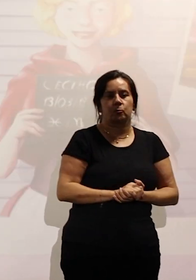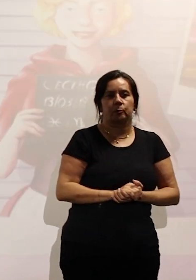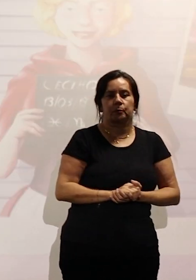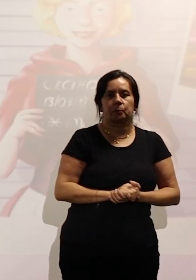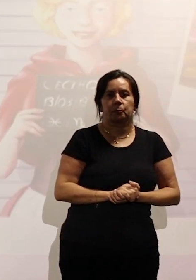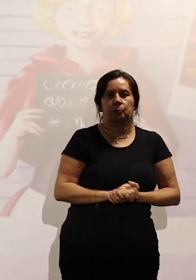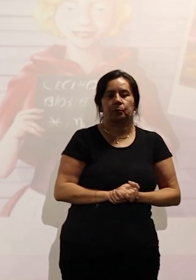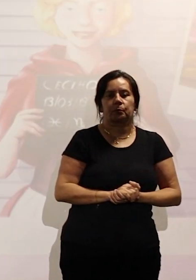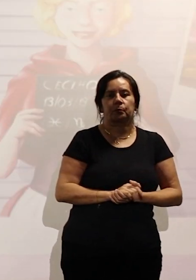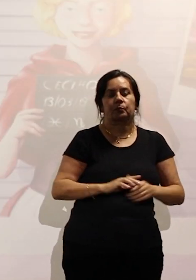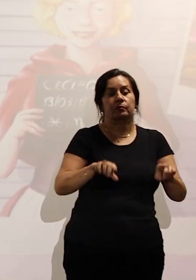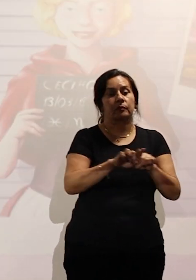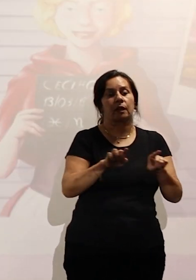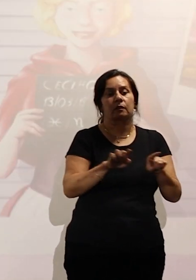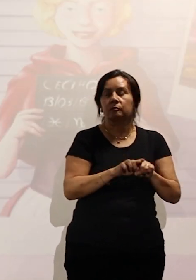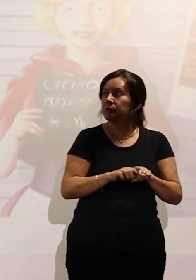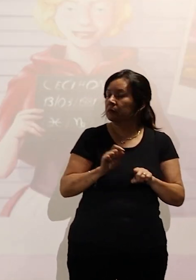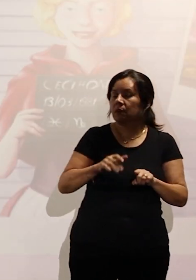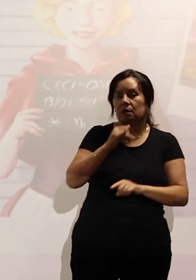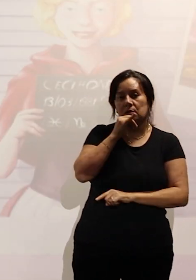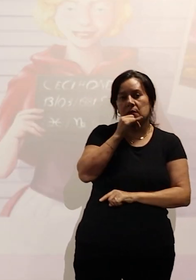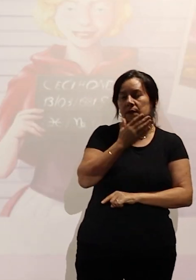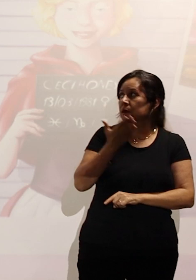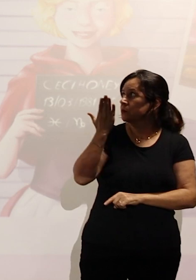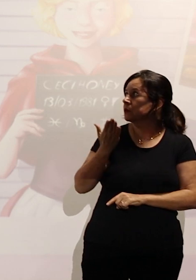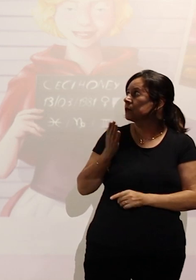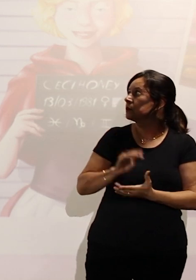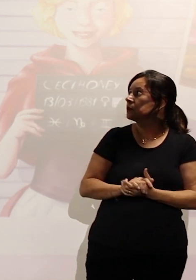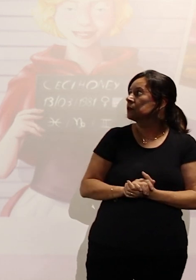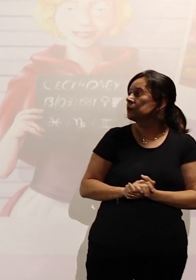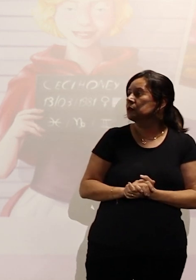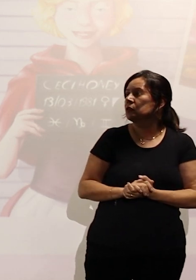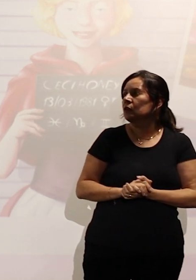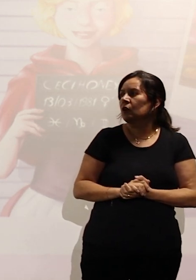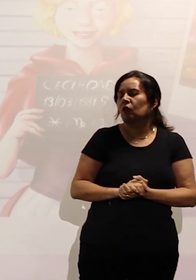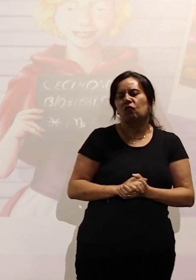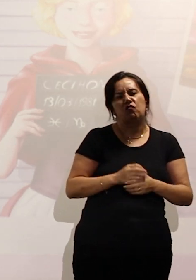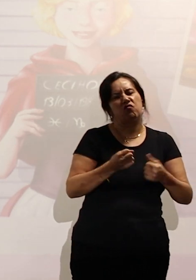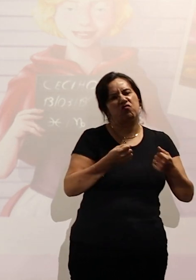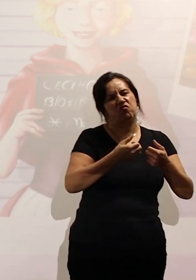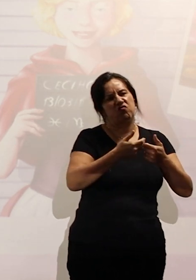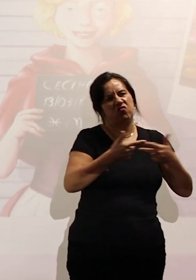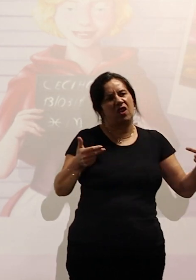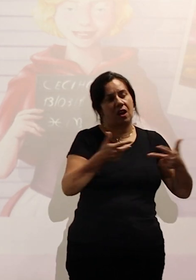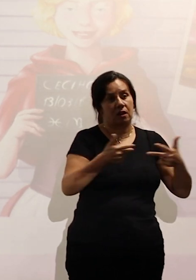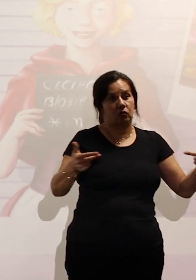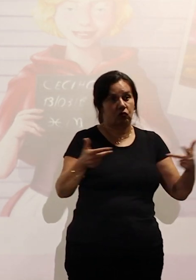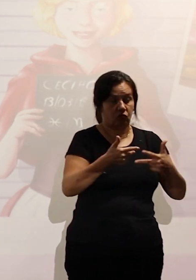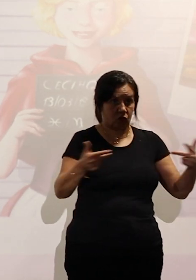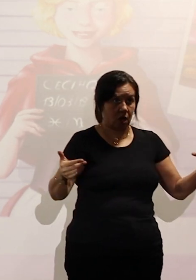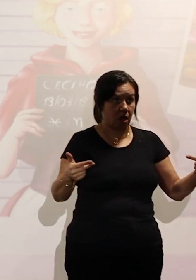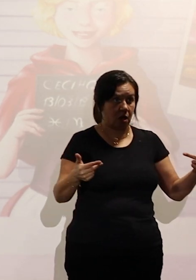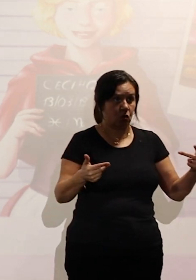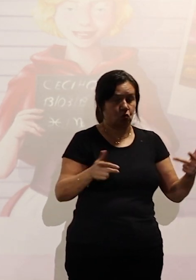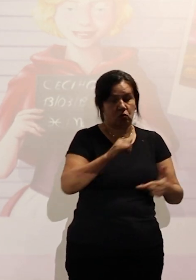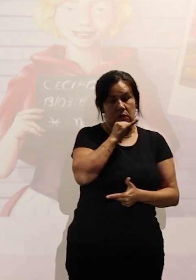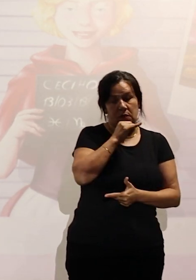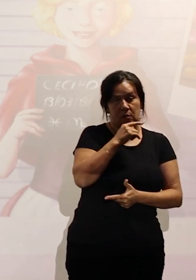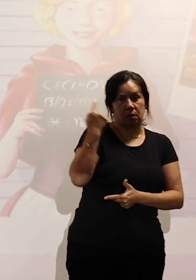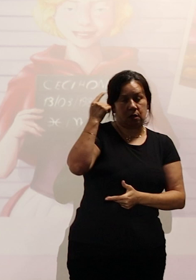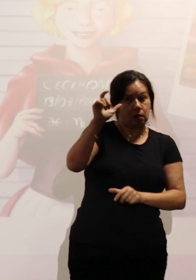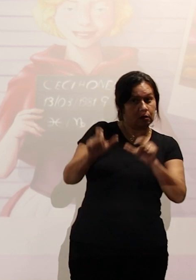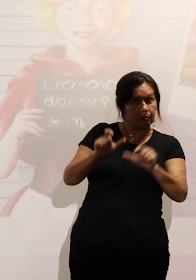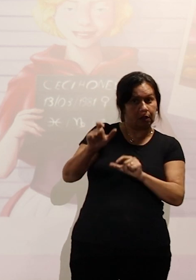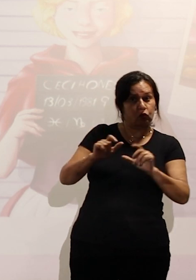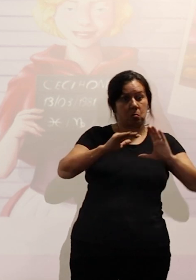Né? Então, aqui, por exemplo, né, tem alguns exemplos de artes que eu fiz para jogos, então, que as pessoas só me jogaram